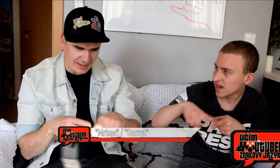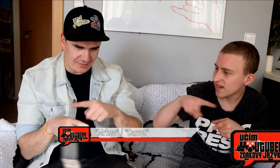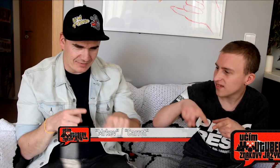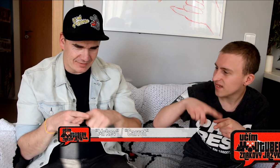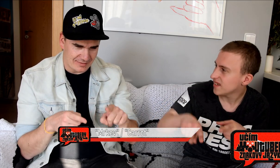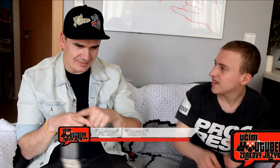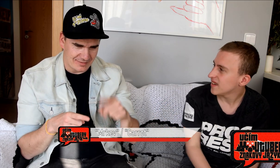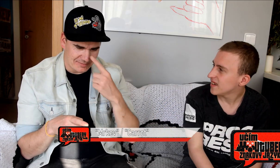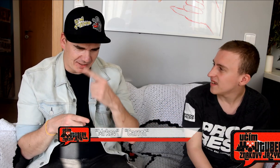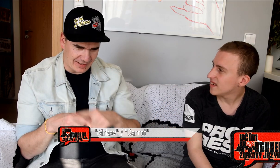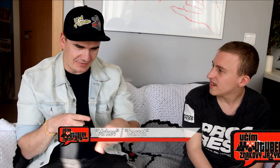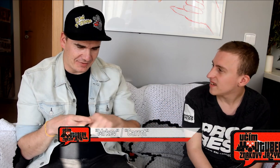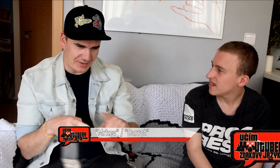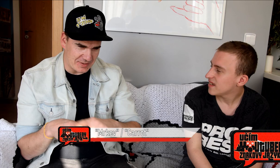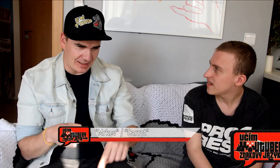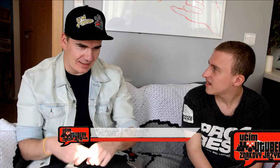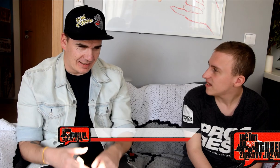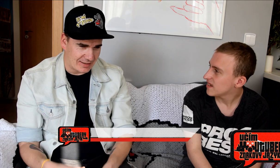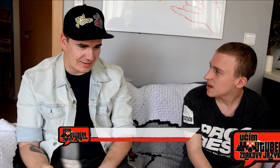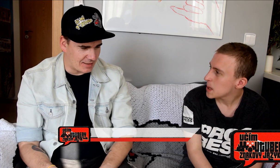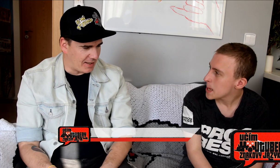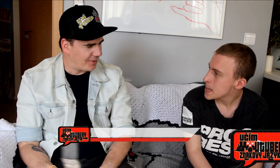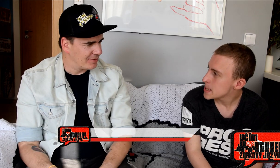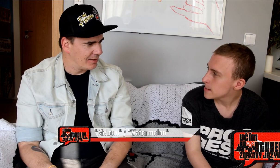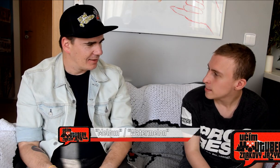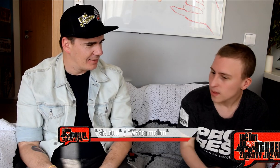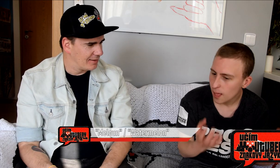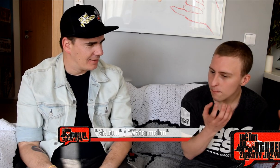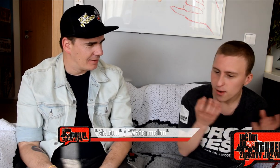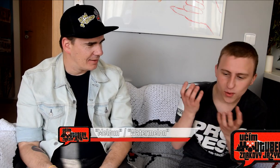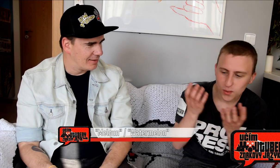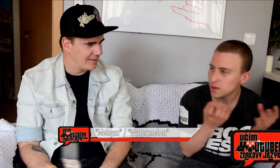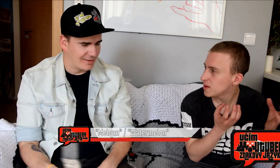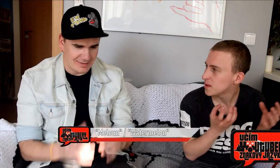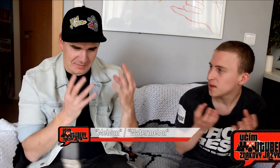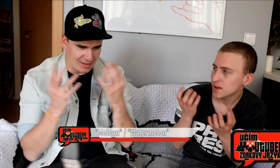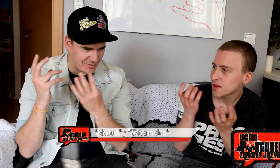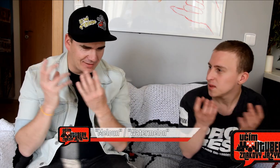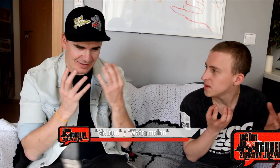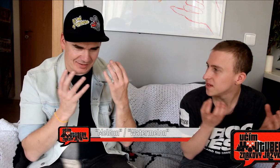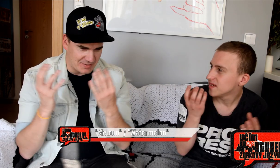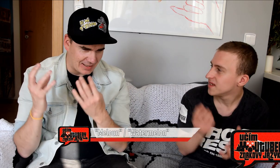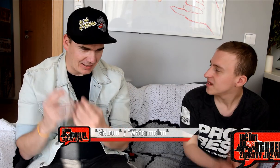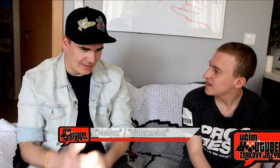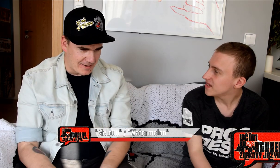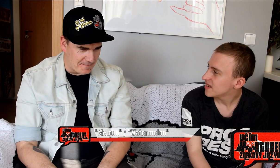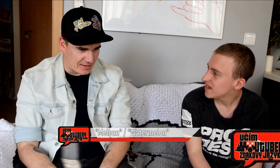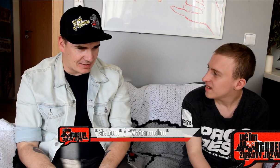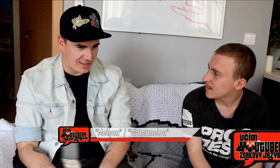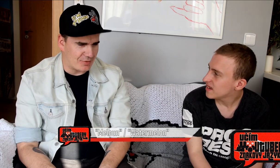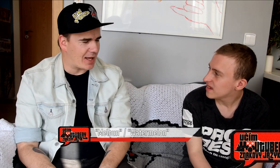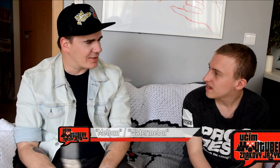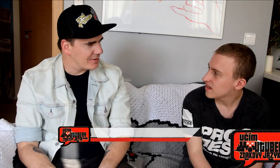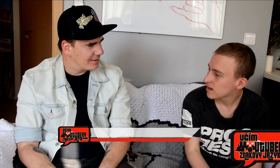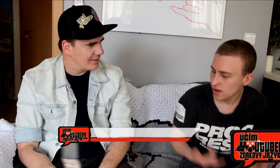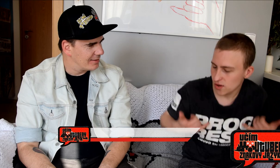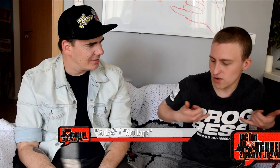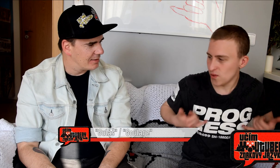Mrkev. Mrkev? Mrkev, dobře. Jak se řekne melou? Melou. Melou, dobře. Jak se řekne guláš?